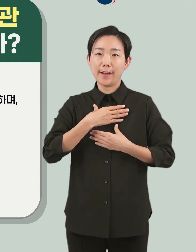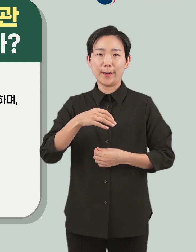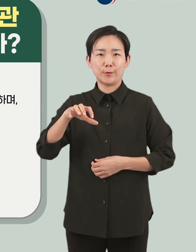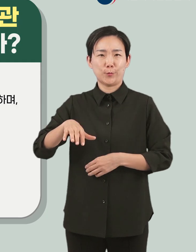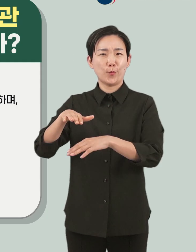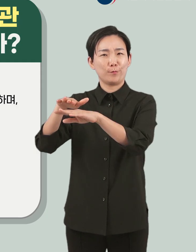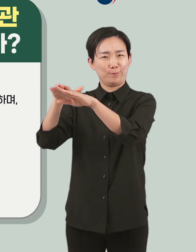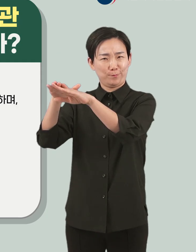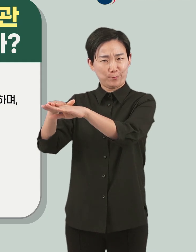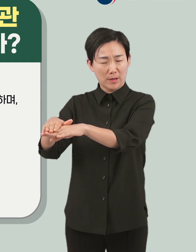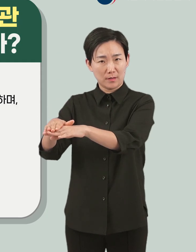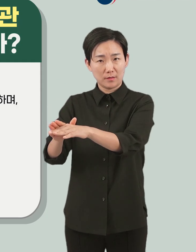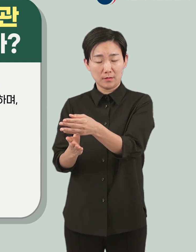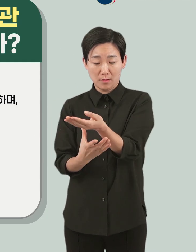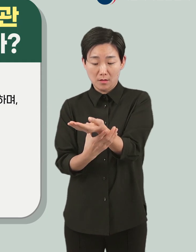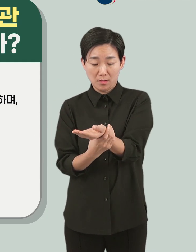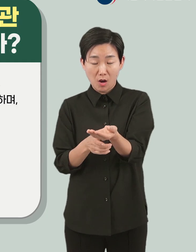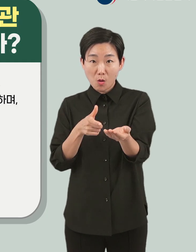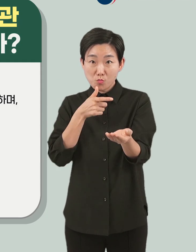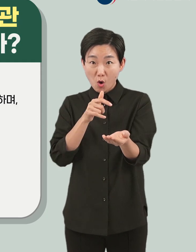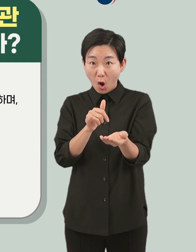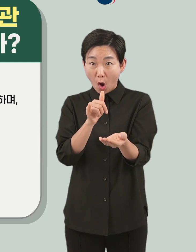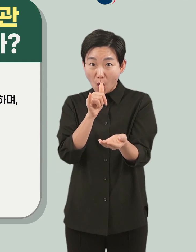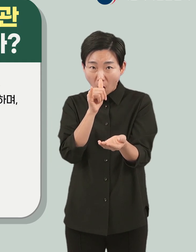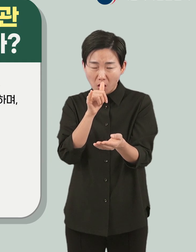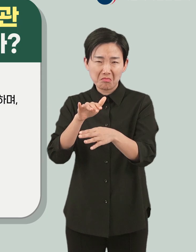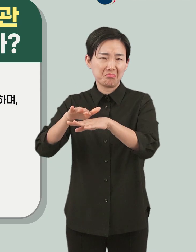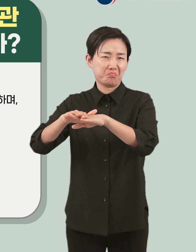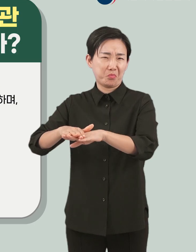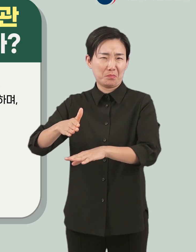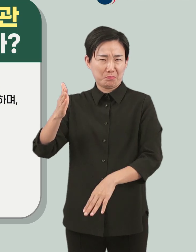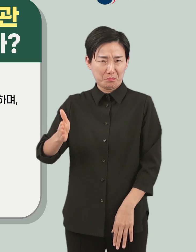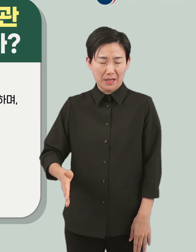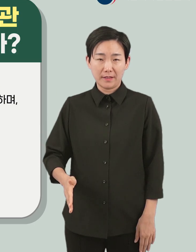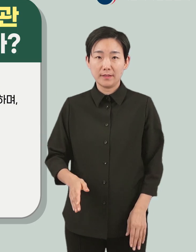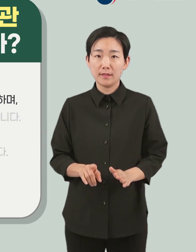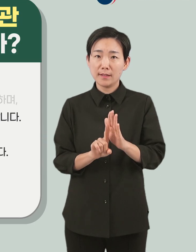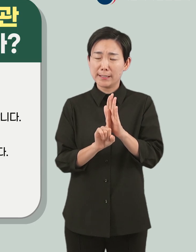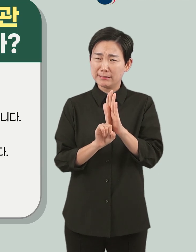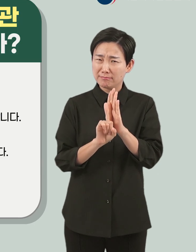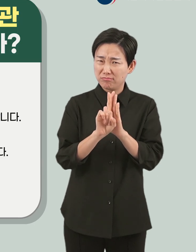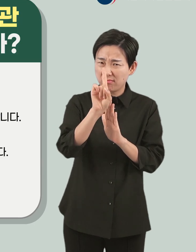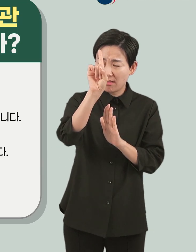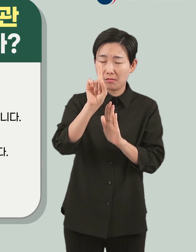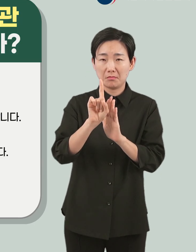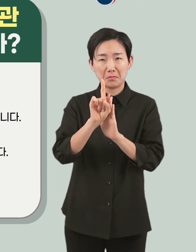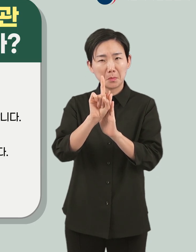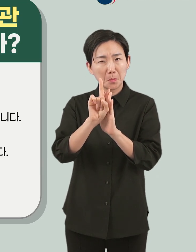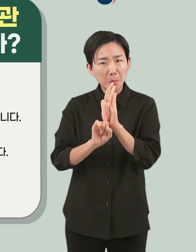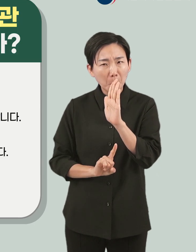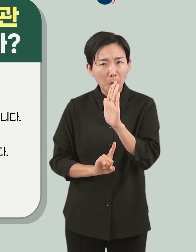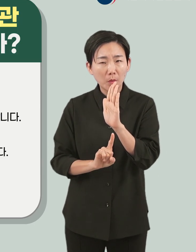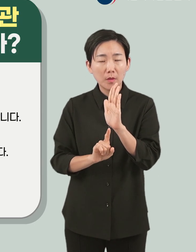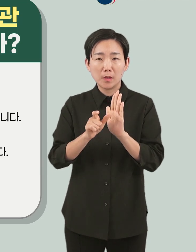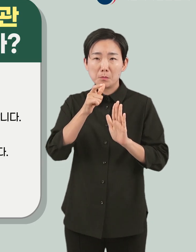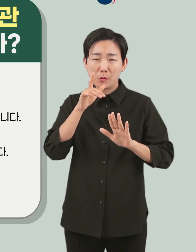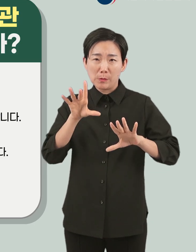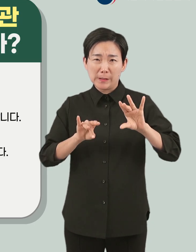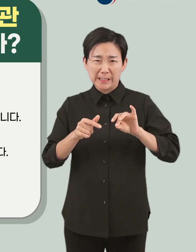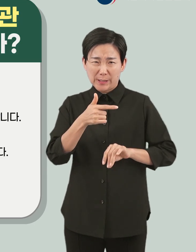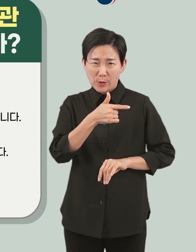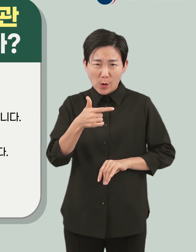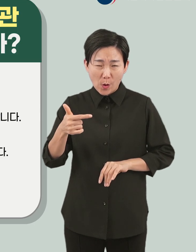보관합니다. 혈압계와 다른 구성품을 깨끗하고 안전한 장소에 보관해야 하며 제품이 젖은 상태에서는